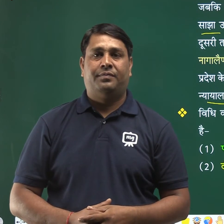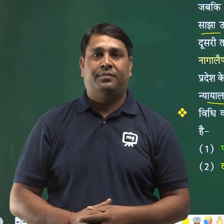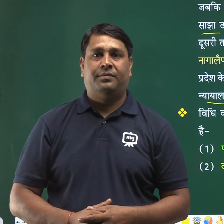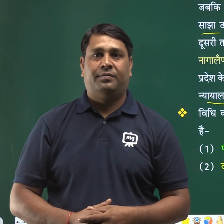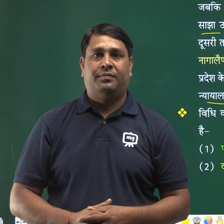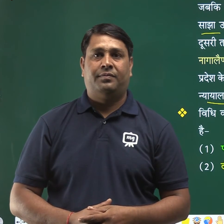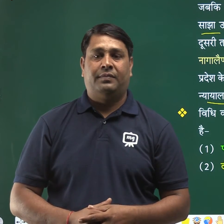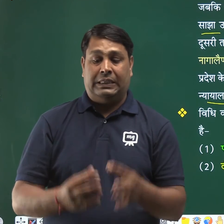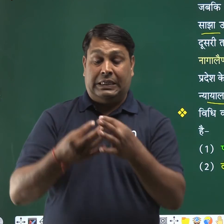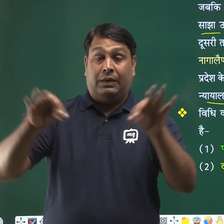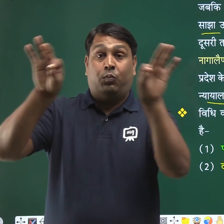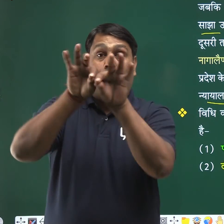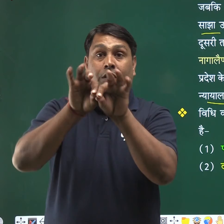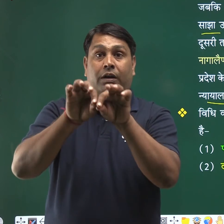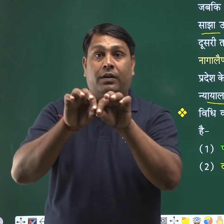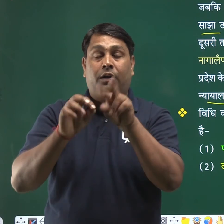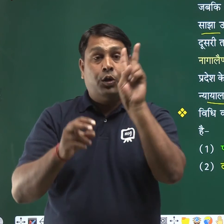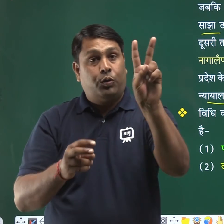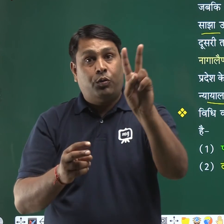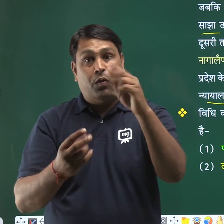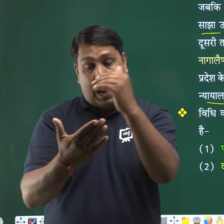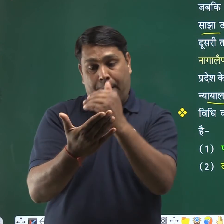प्रमुख 2 शाखाएं हैं।